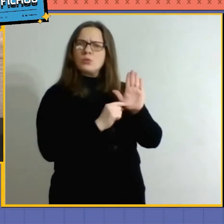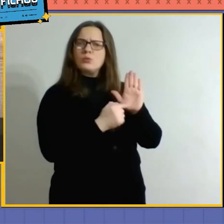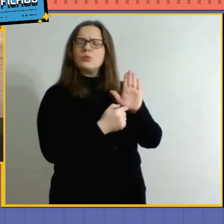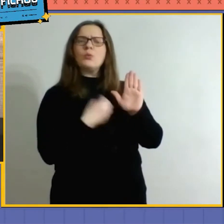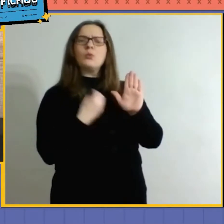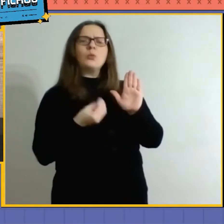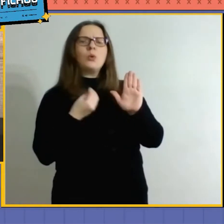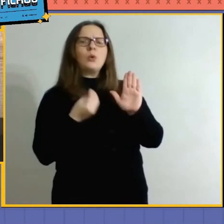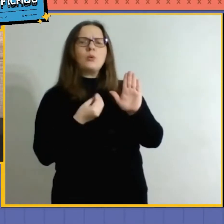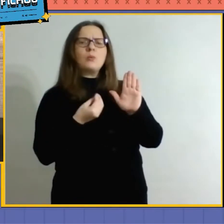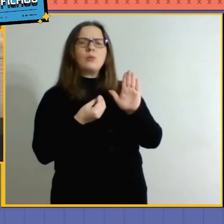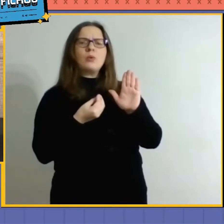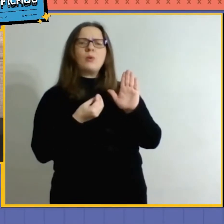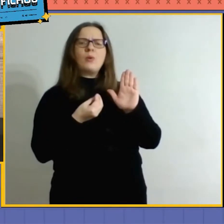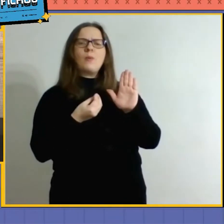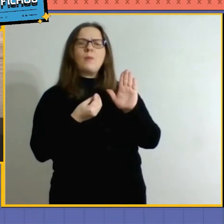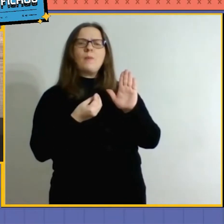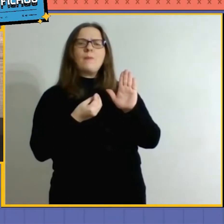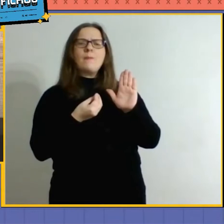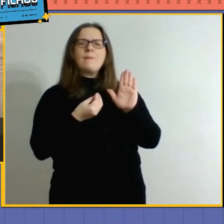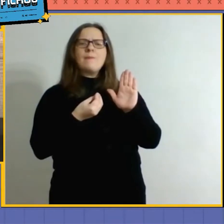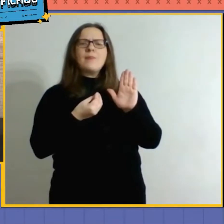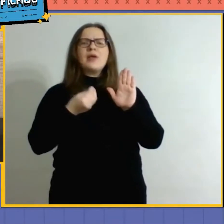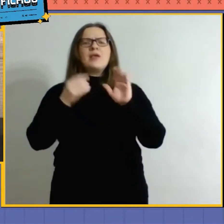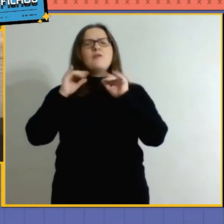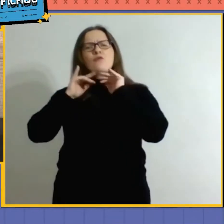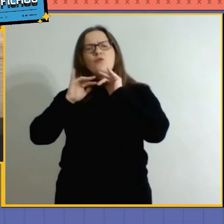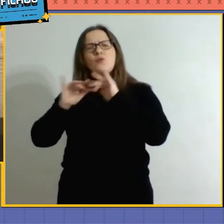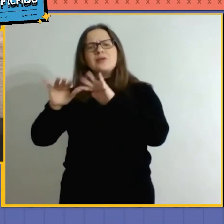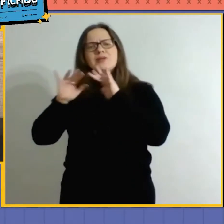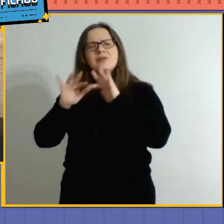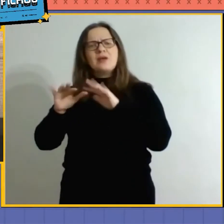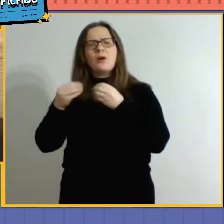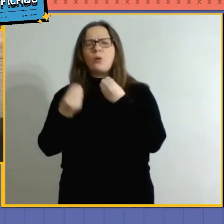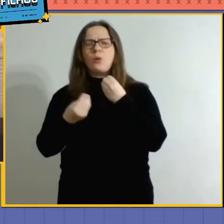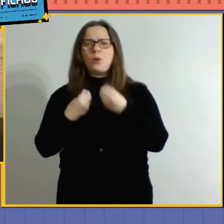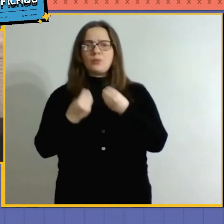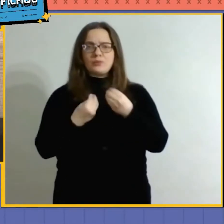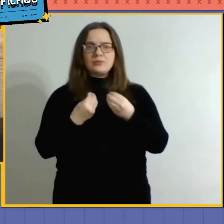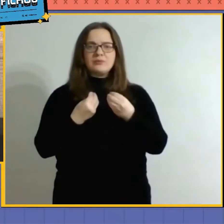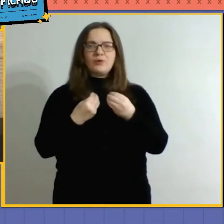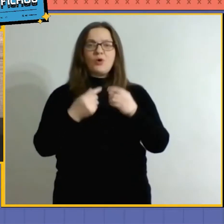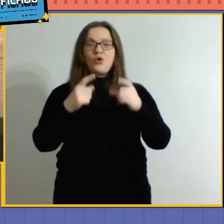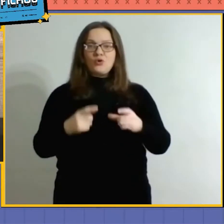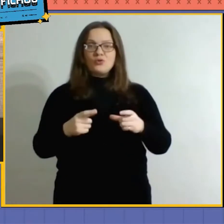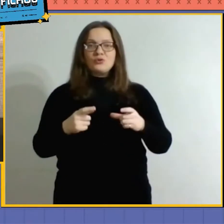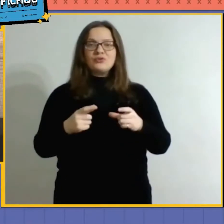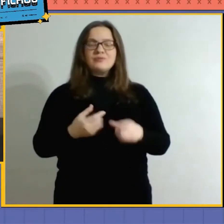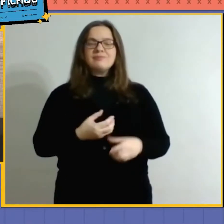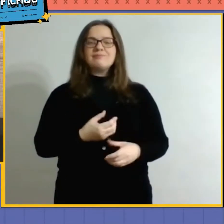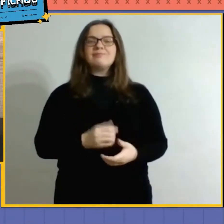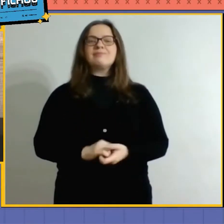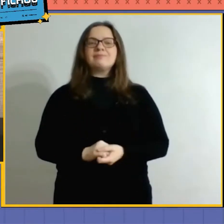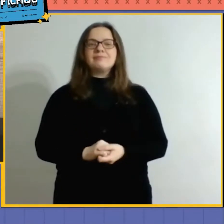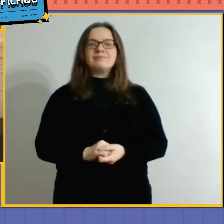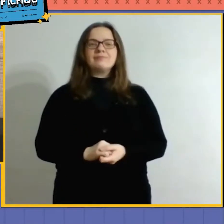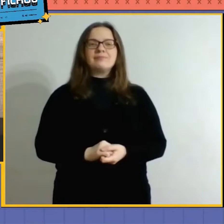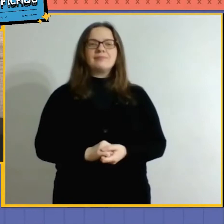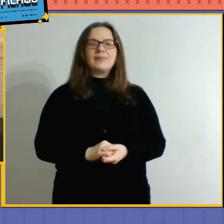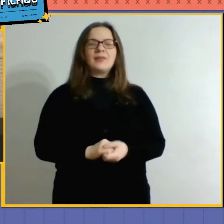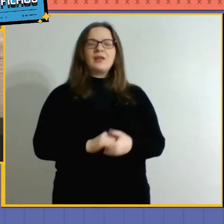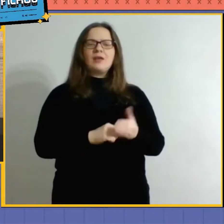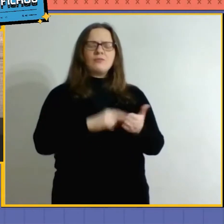ser pessoas influentes Onde nós estamos e eu vou ler para vocês alguns trechinhos